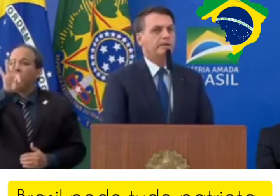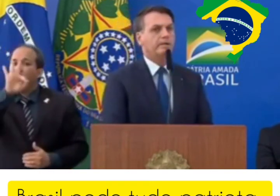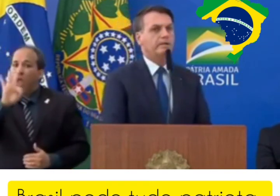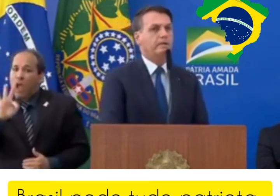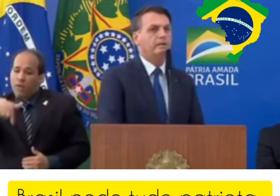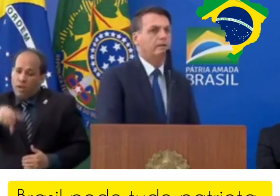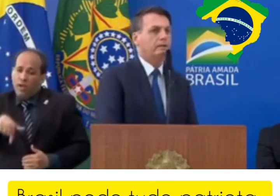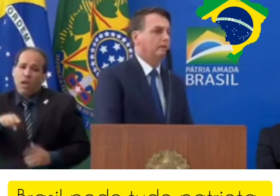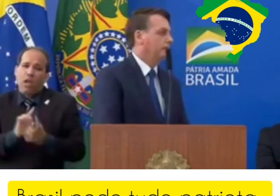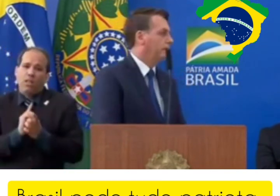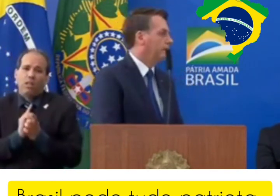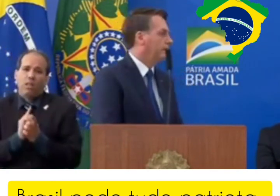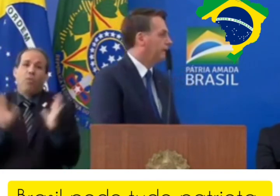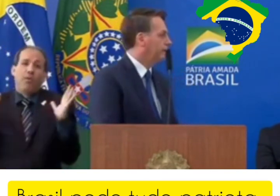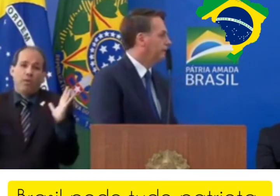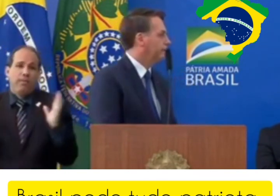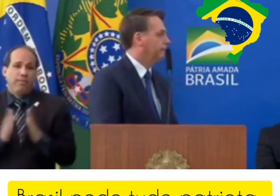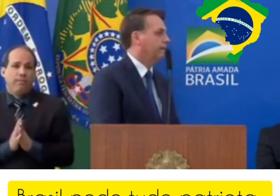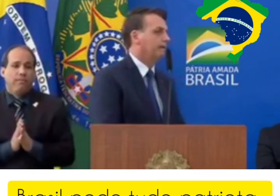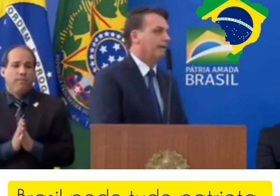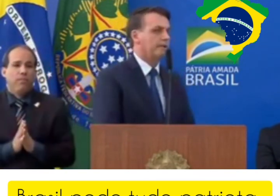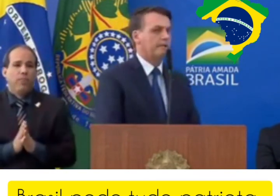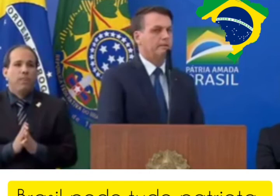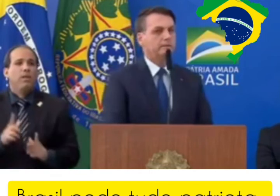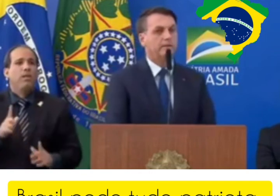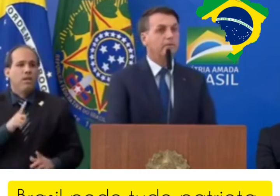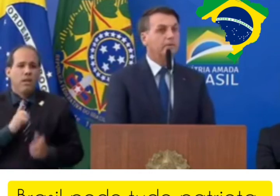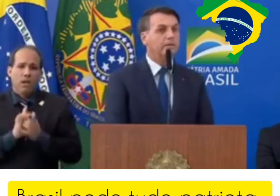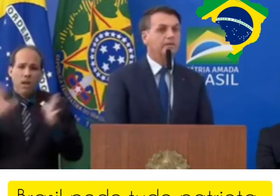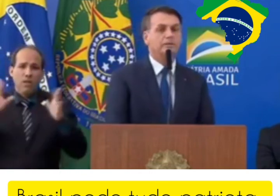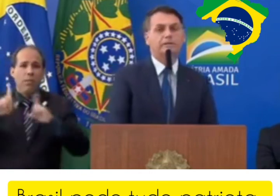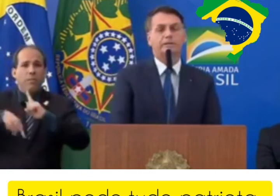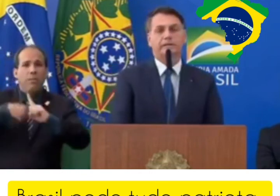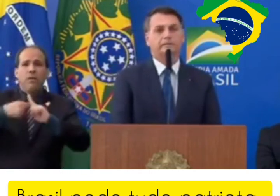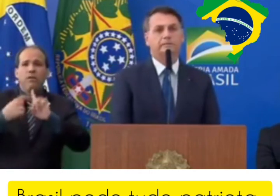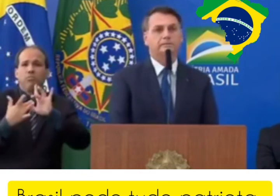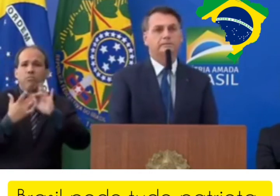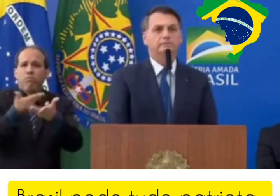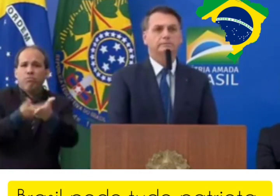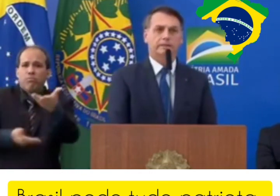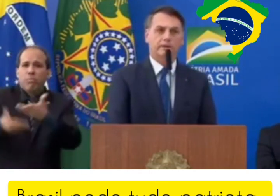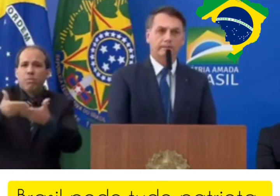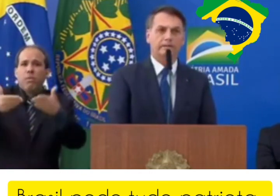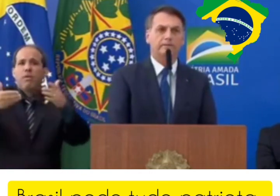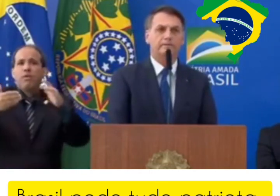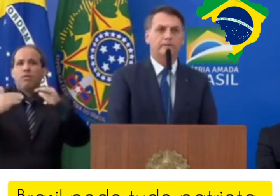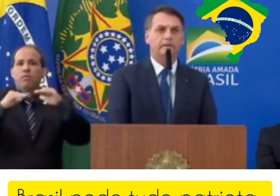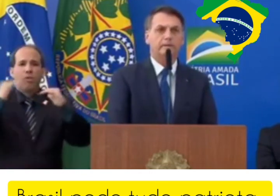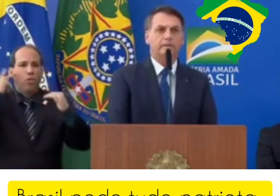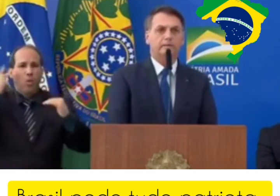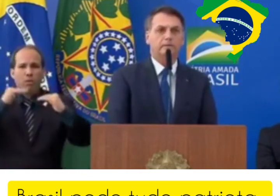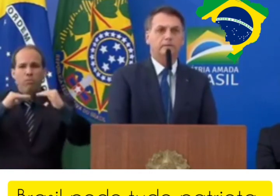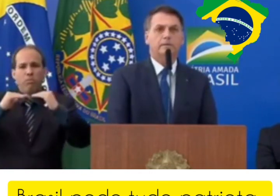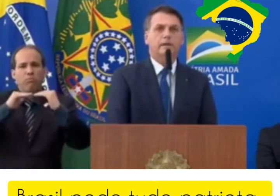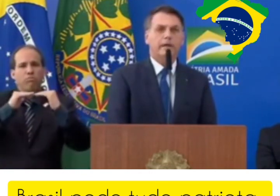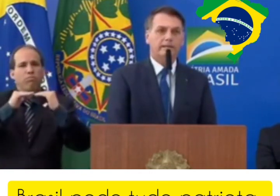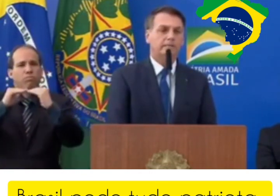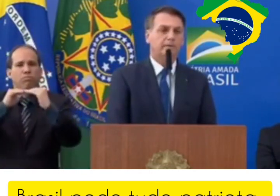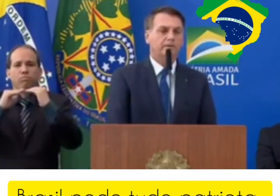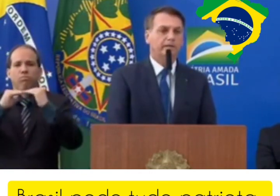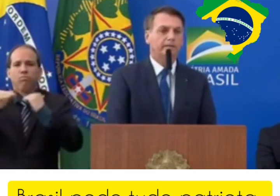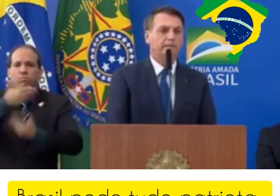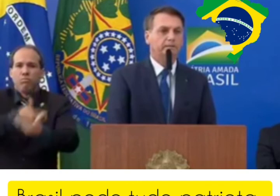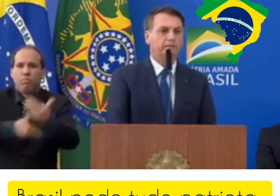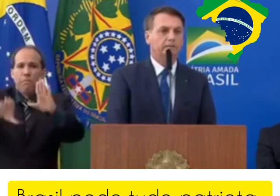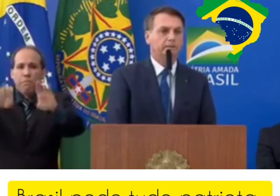numa democracia, além da independência, a harmonia entre os poderes. Mas eu repito,